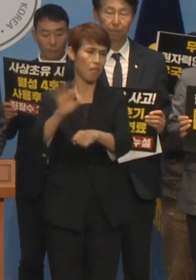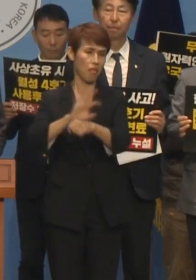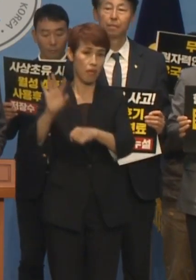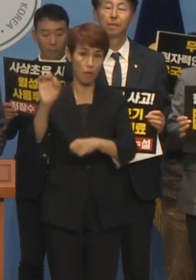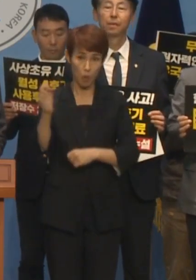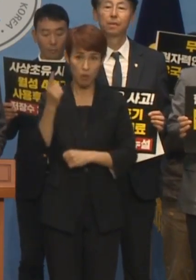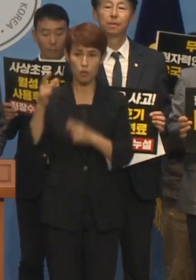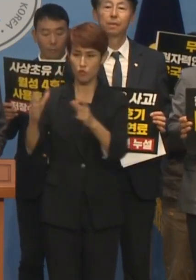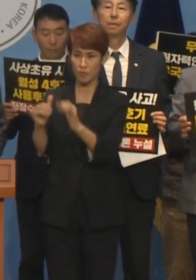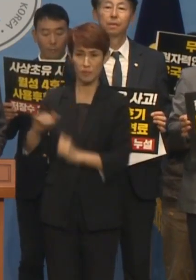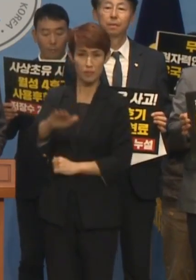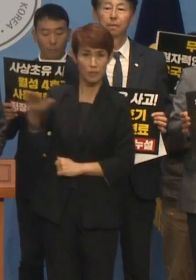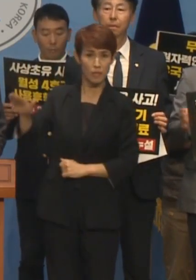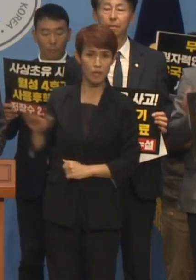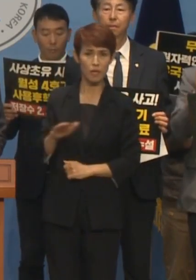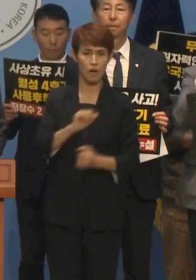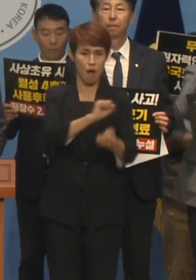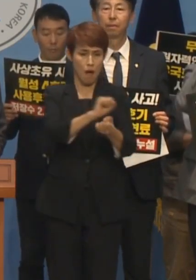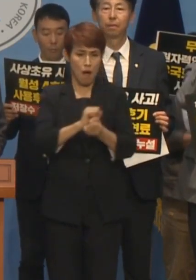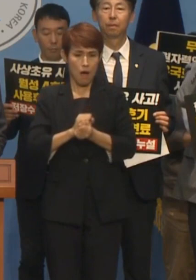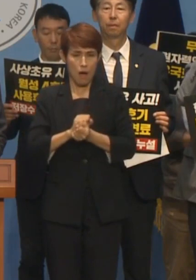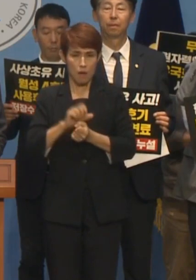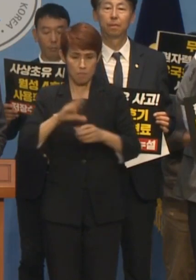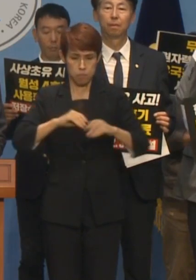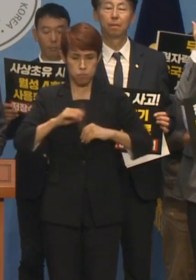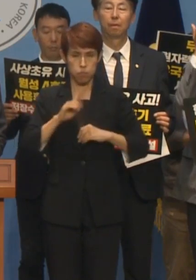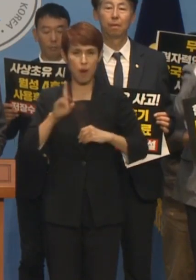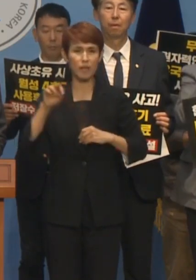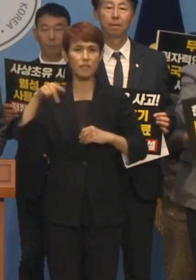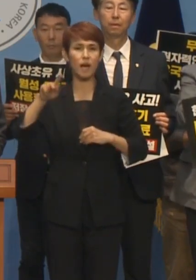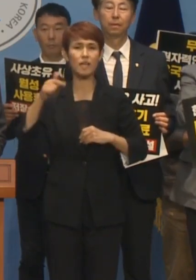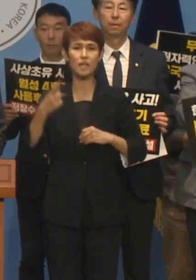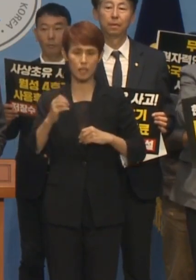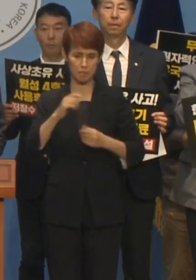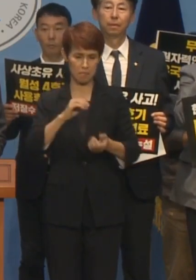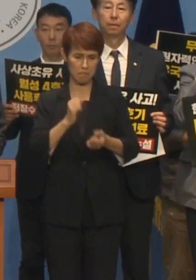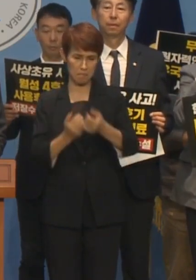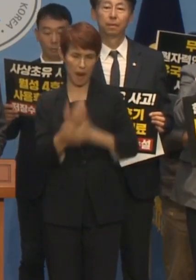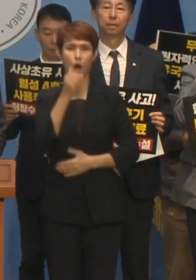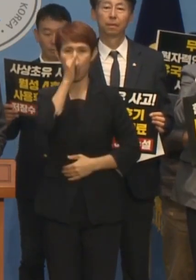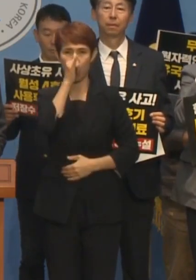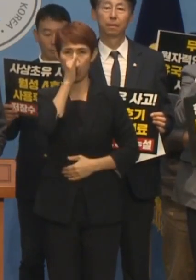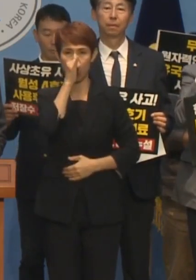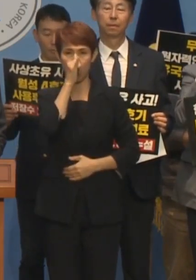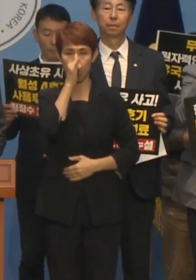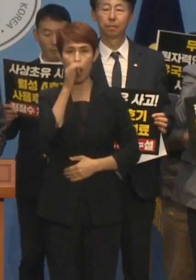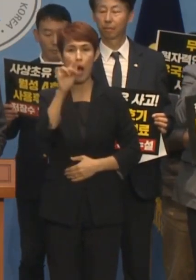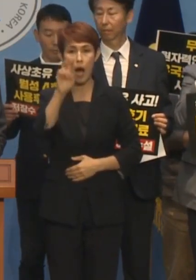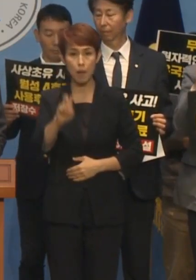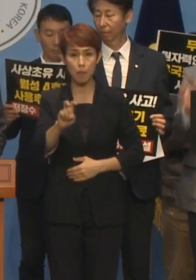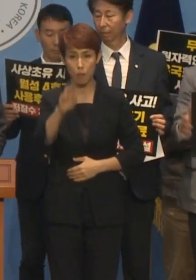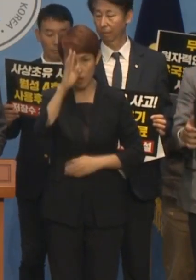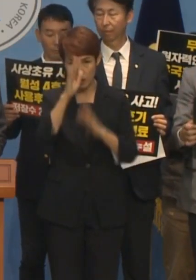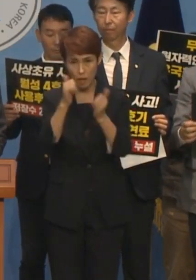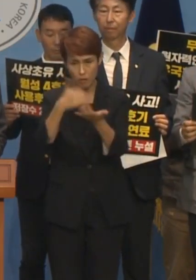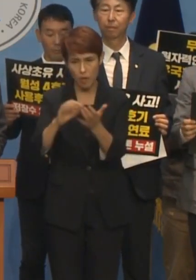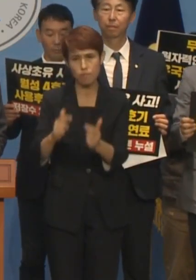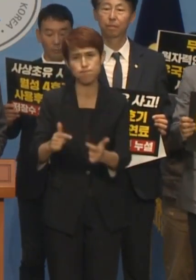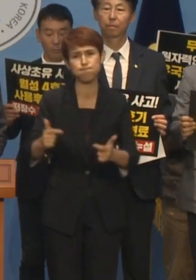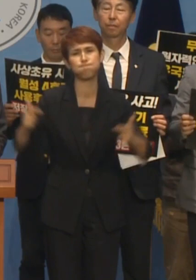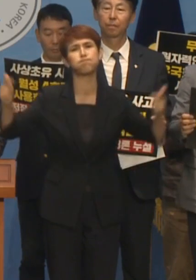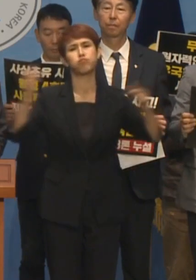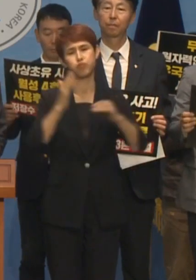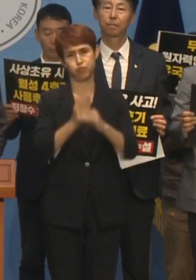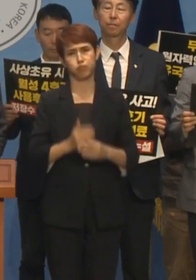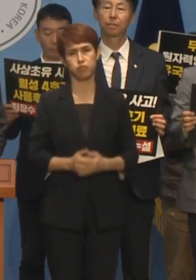주민들의 몸에서 방사능이 검출되는 등 체내 피폭이 심해지고 암 환자 수가 상당히 많아지고